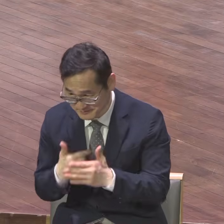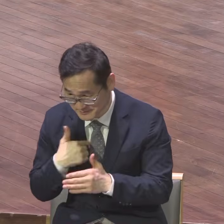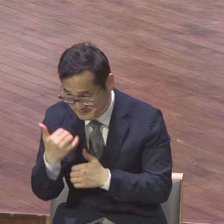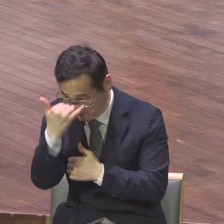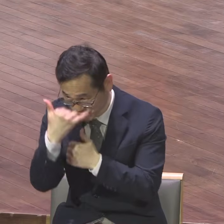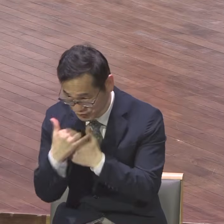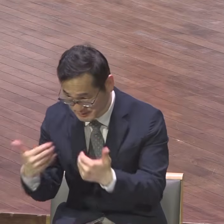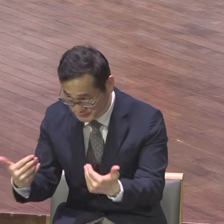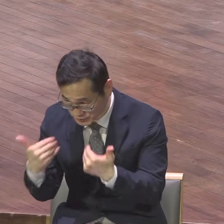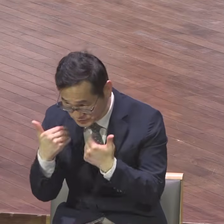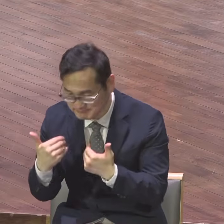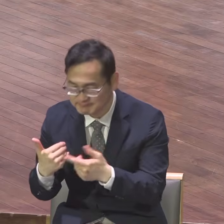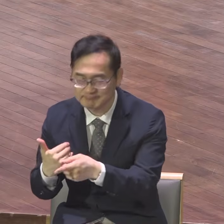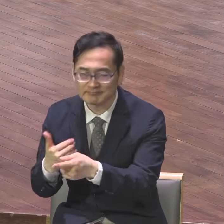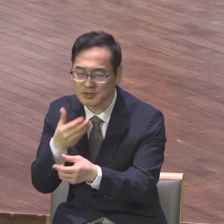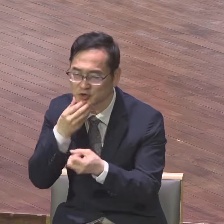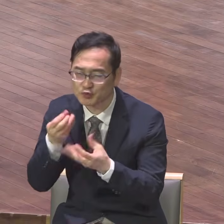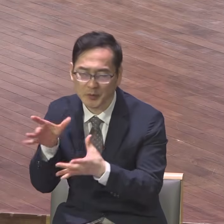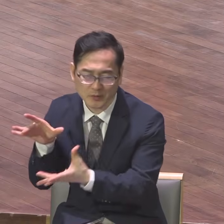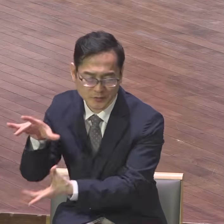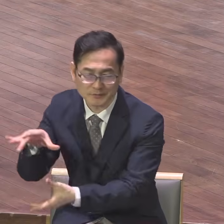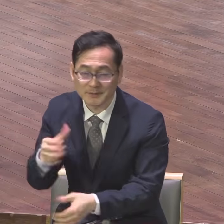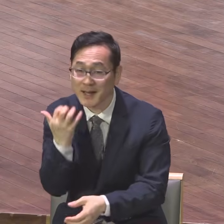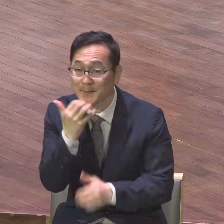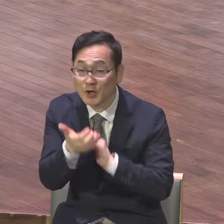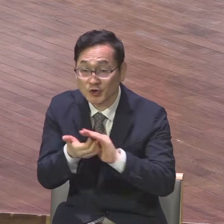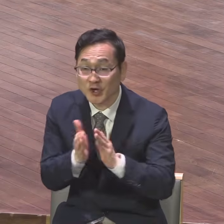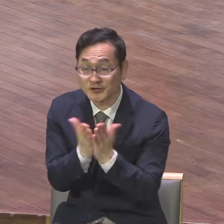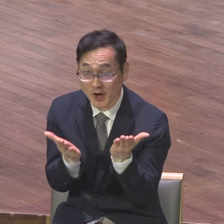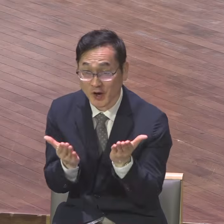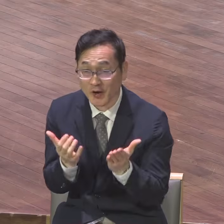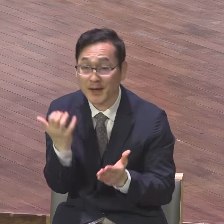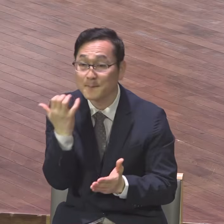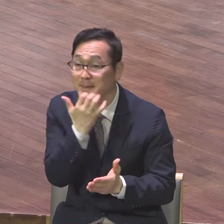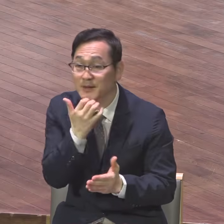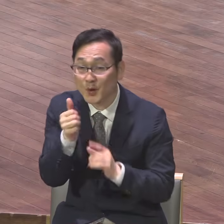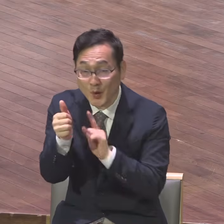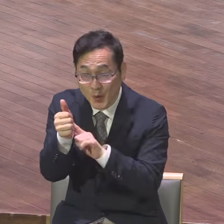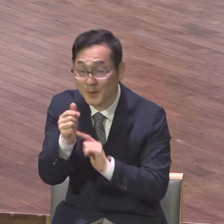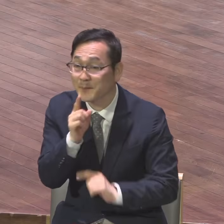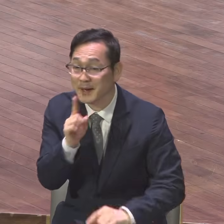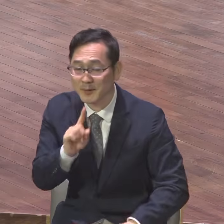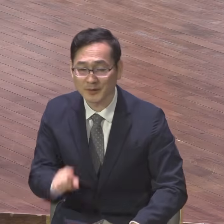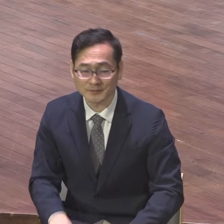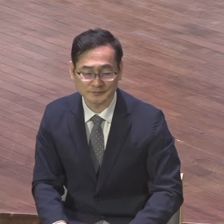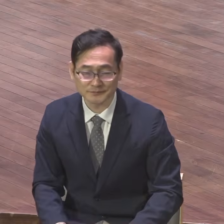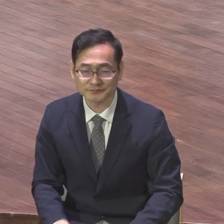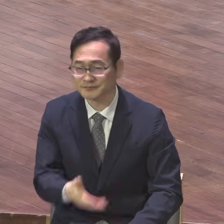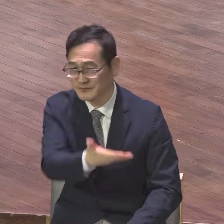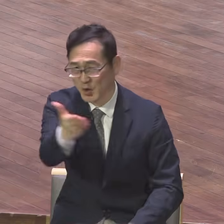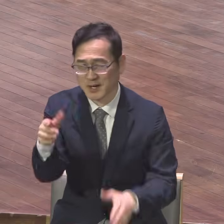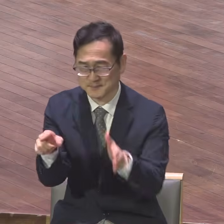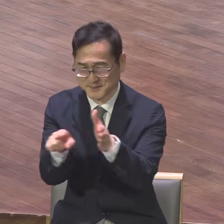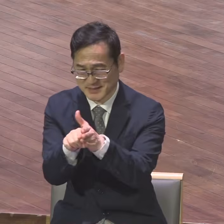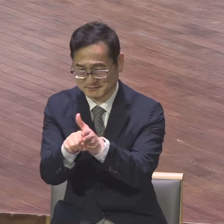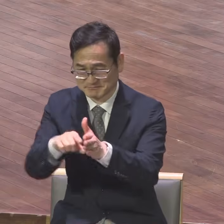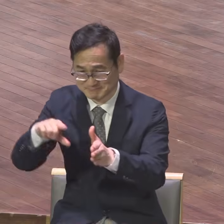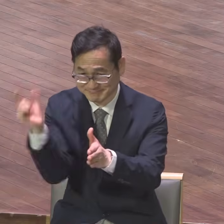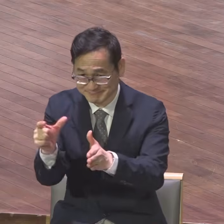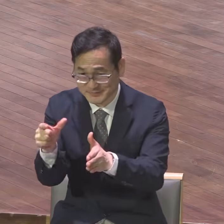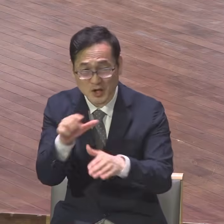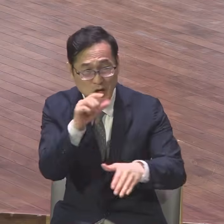베드로전서 1장 7절에 보면 사도 베드로가 이렇게 선포합니다. 너희 믿음의 확실함은